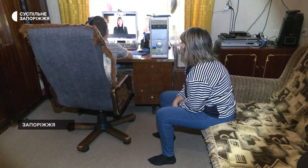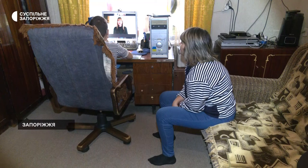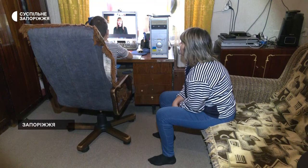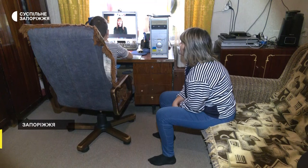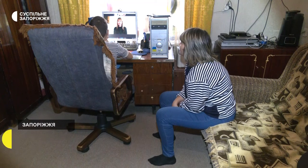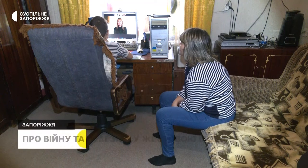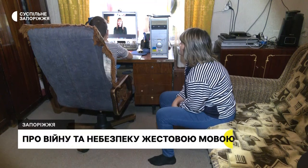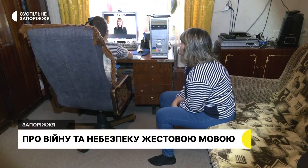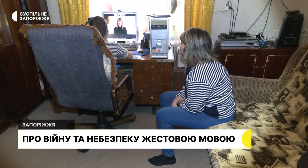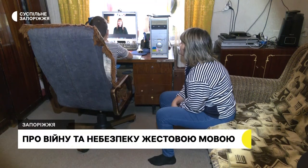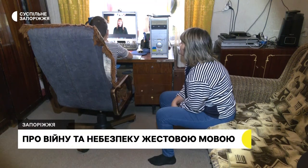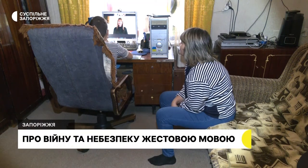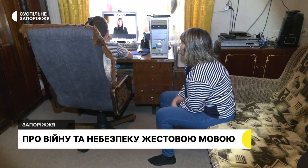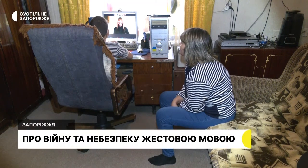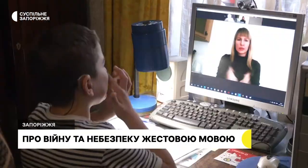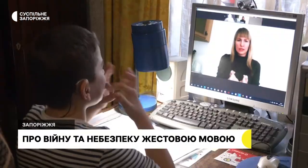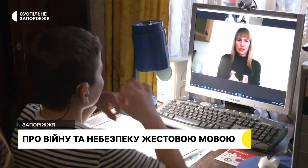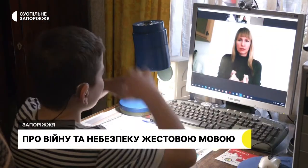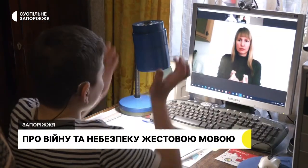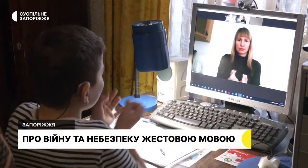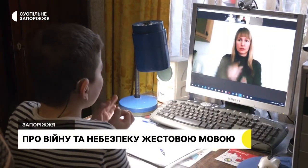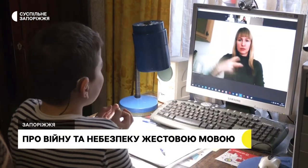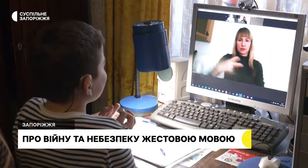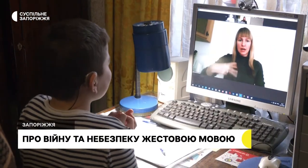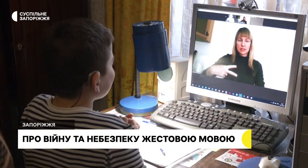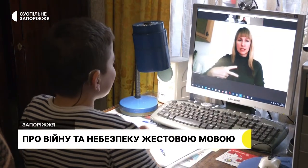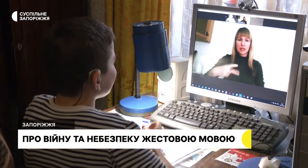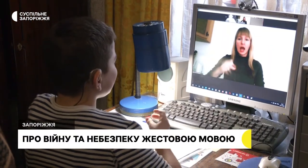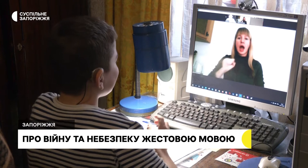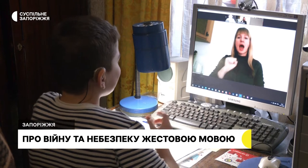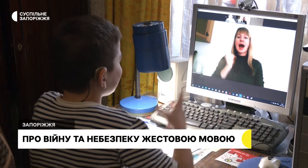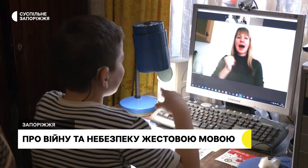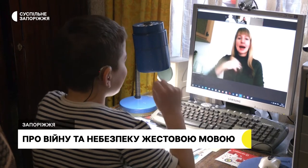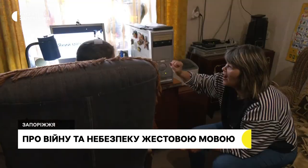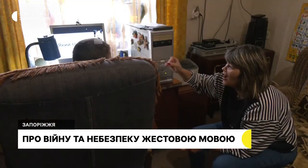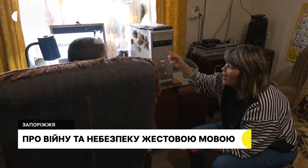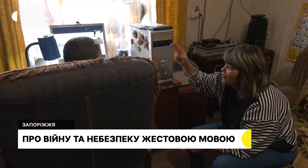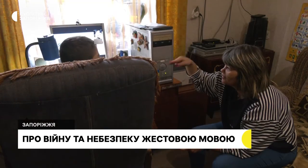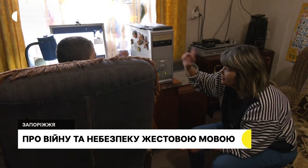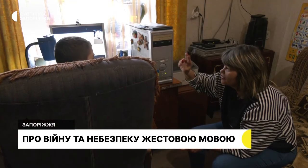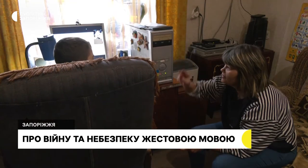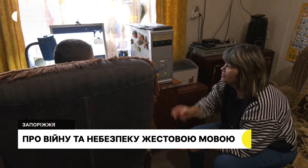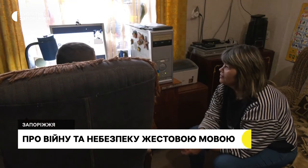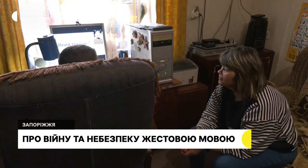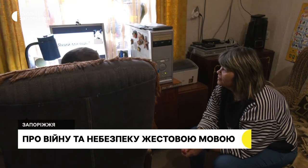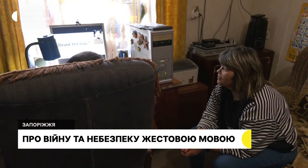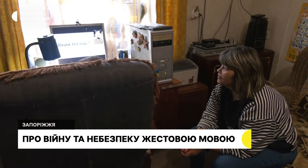У третьокласника Антона Захарова дистанційно розпочався урок математики. На онлайн-заняттях хлопчику допомагає мама Марина. Жінка